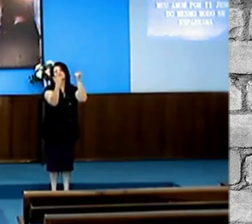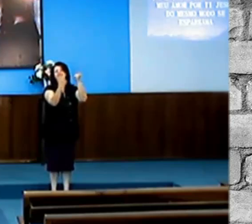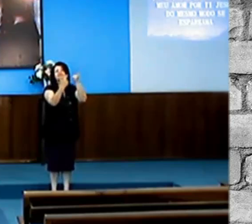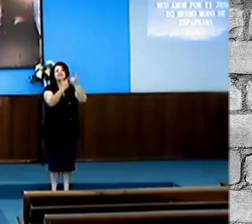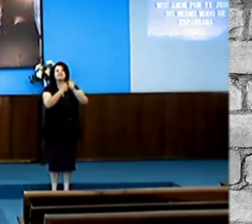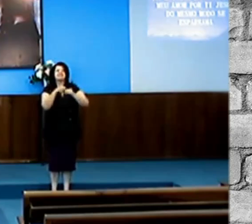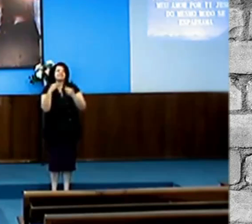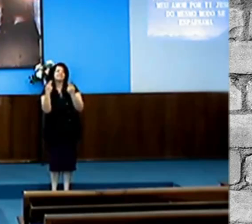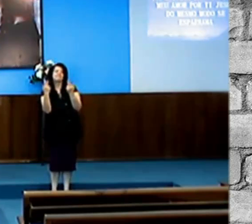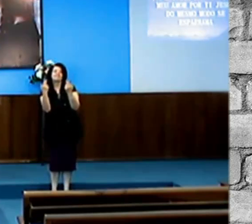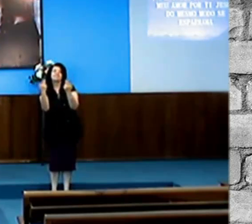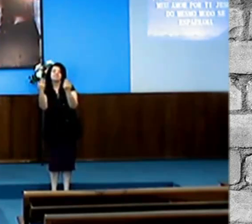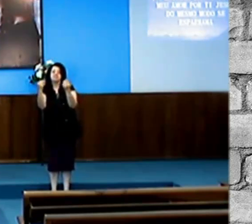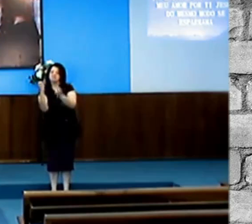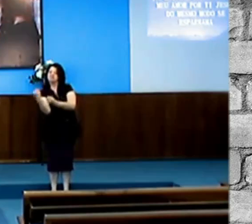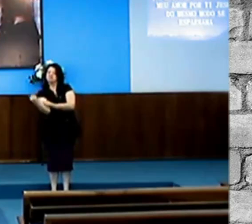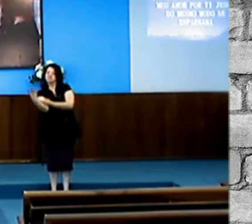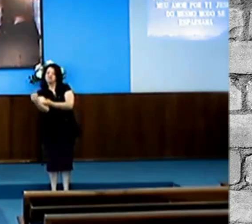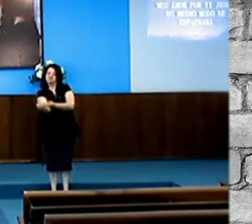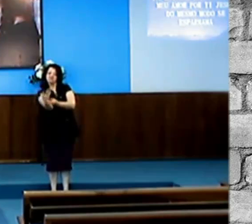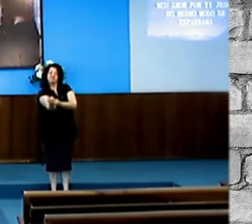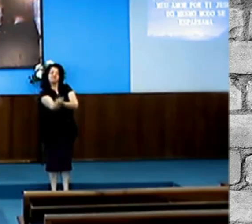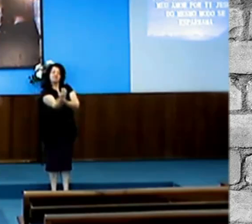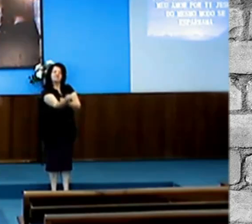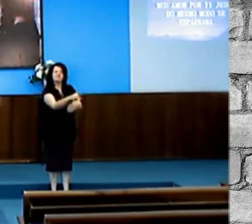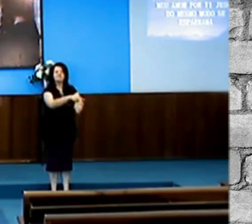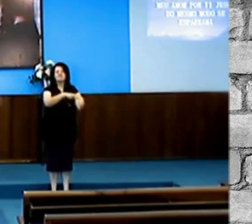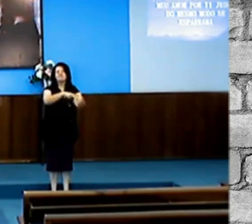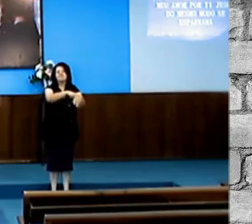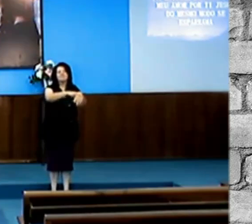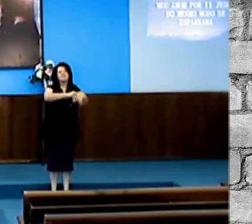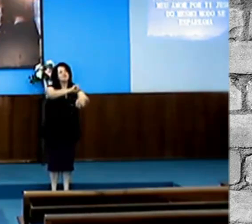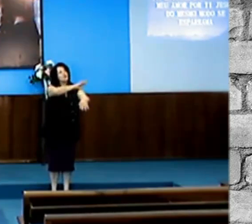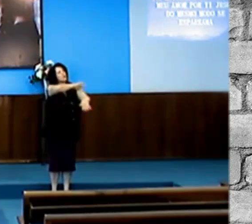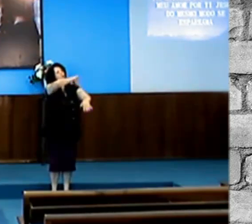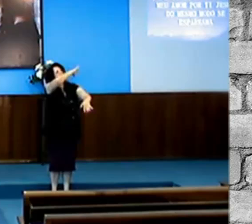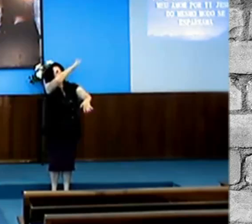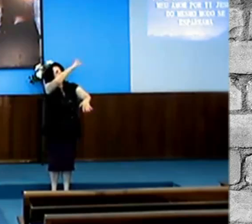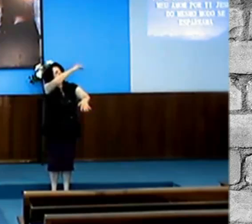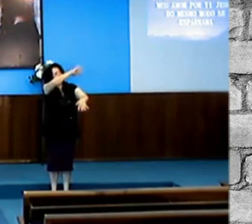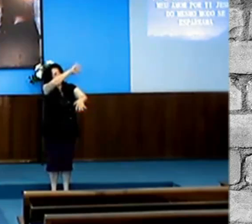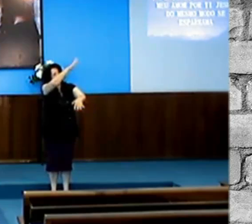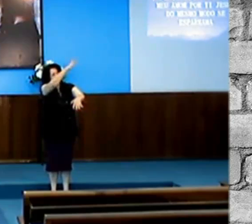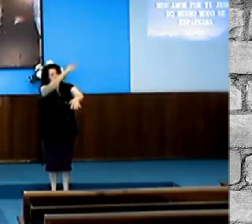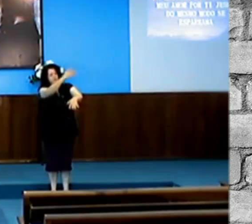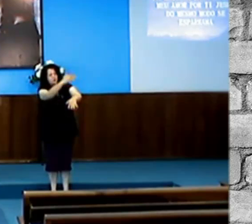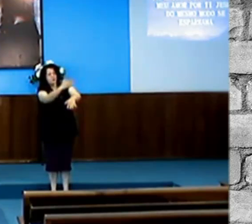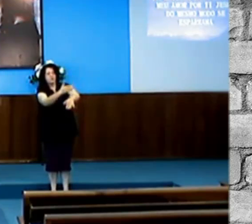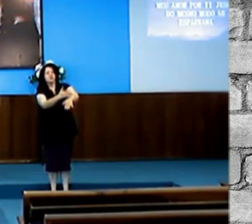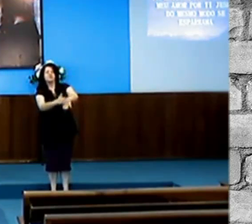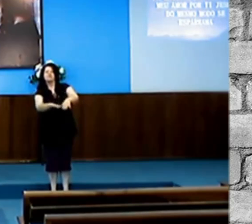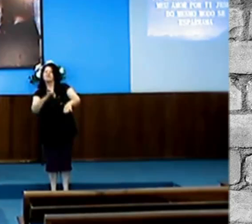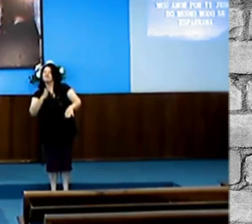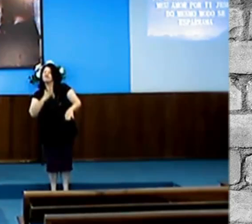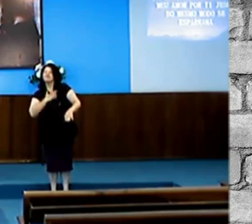louvai. Assim como a relva verde na encosta da montanha,